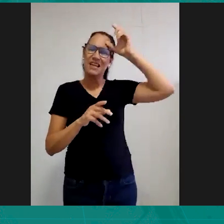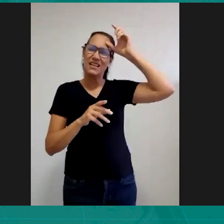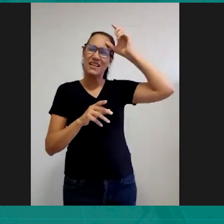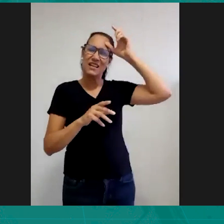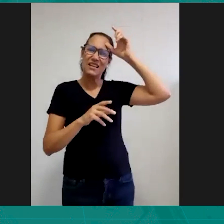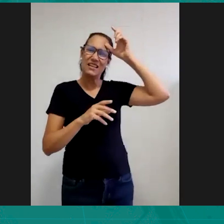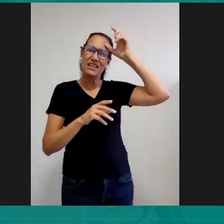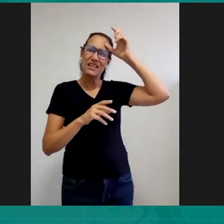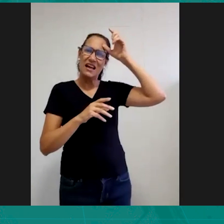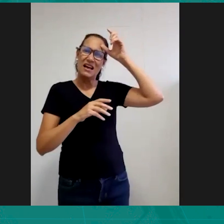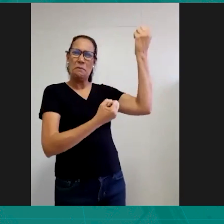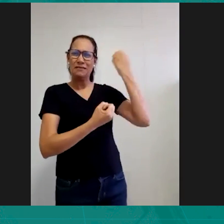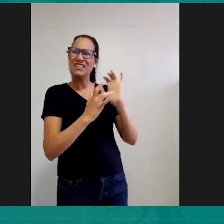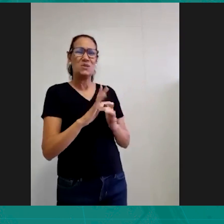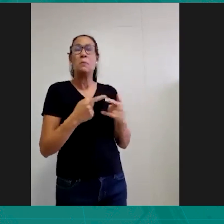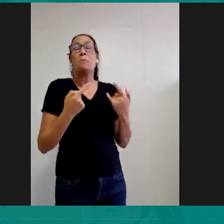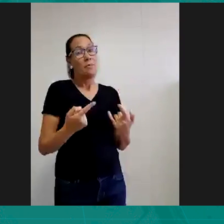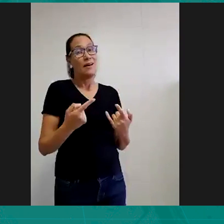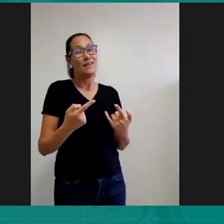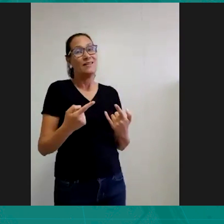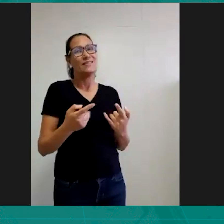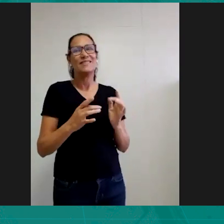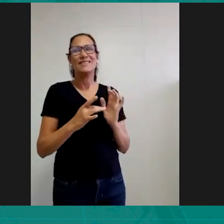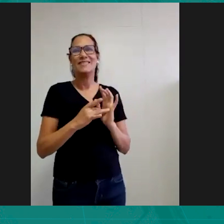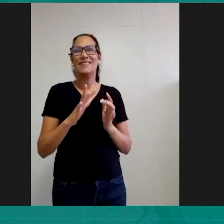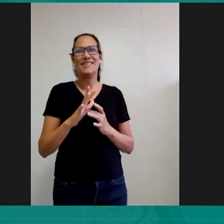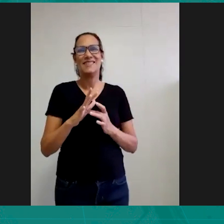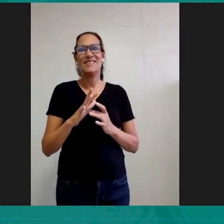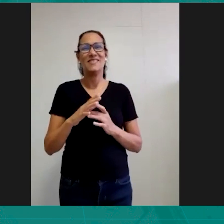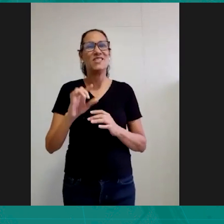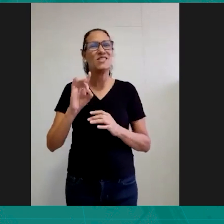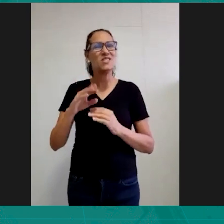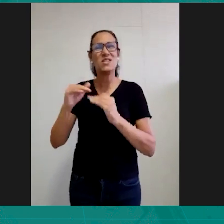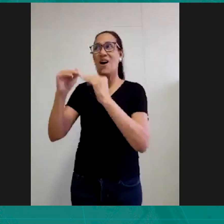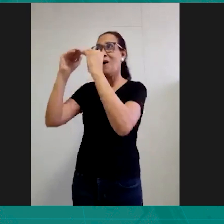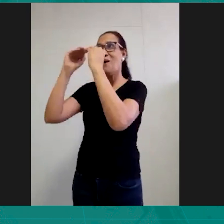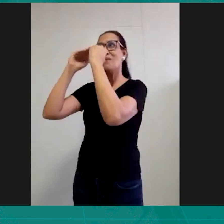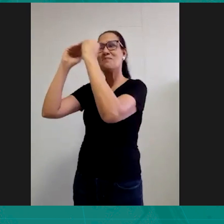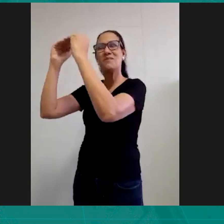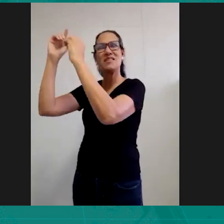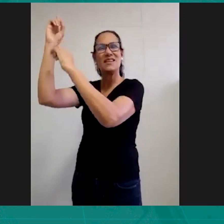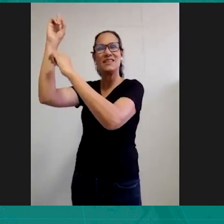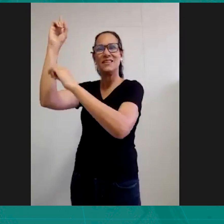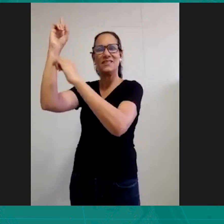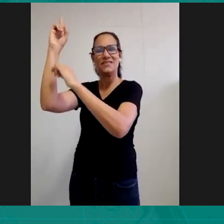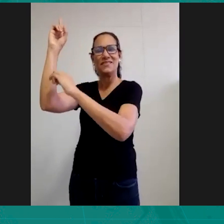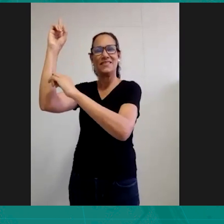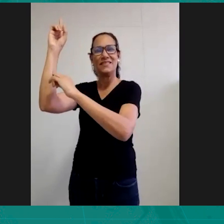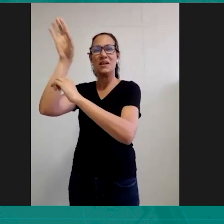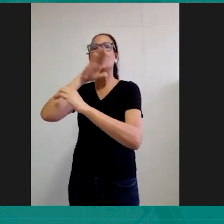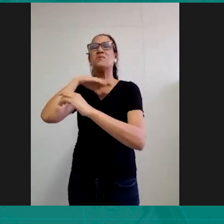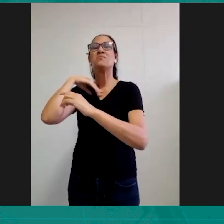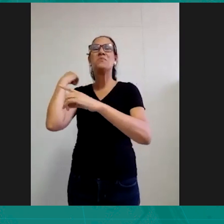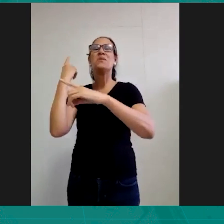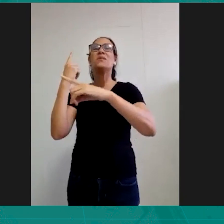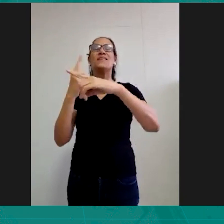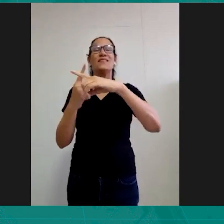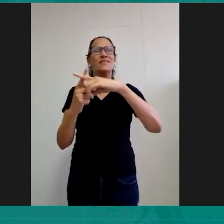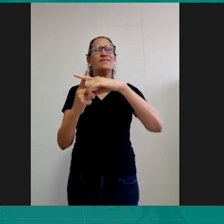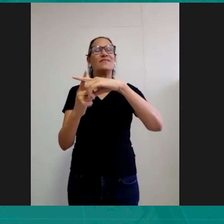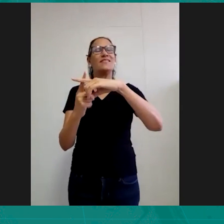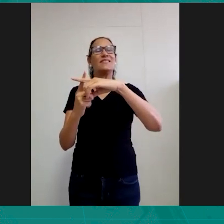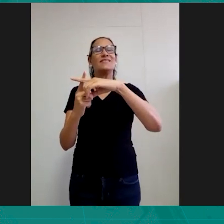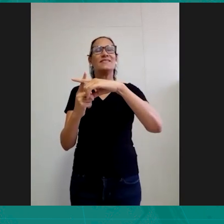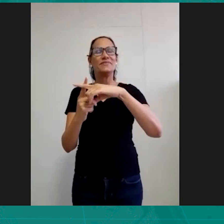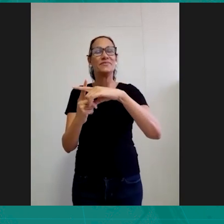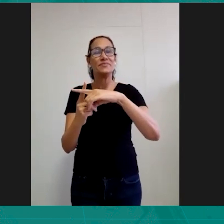morreu porque ele quis fazer a vontade do Pai, irmão, para nos dar todo o que nós temos hoje para